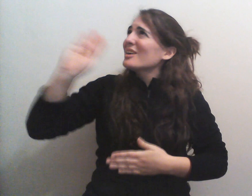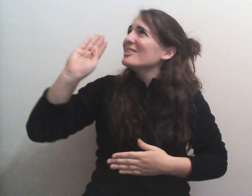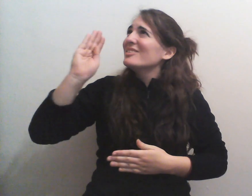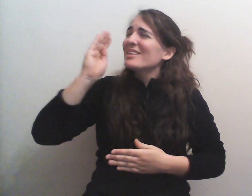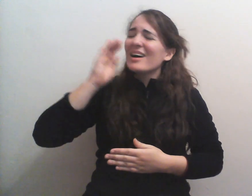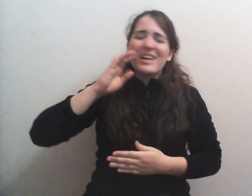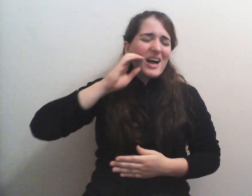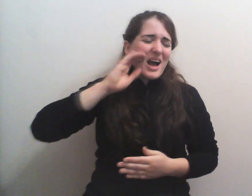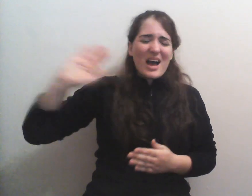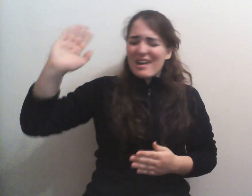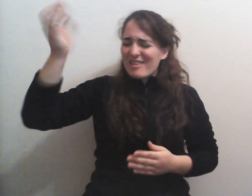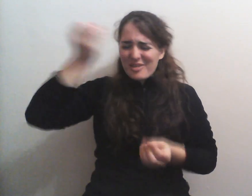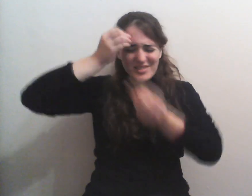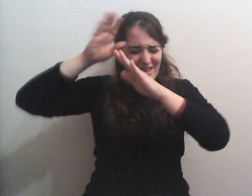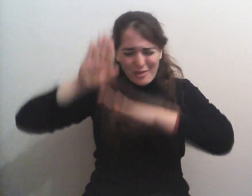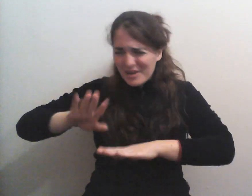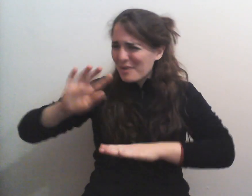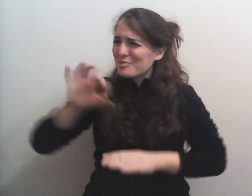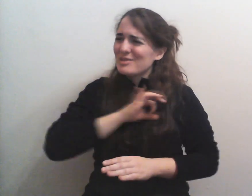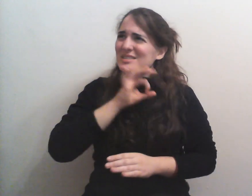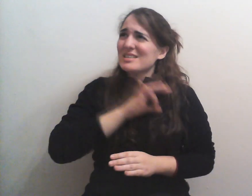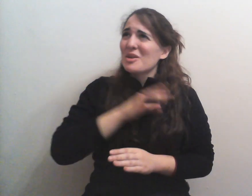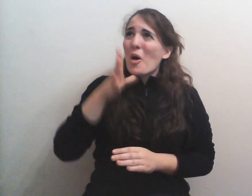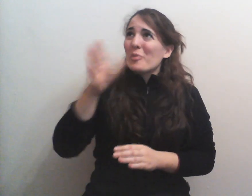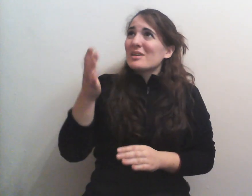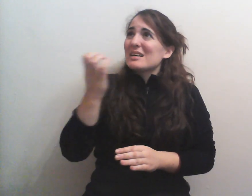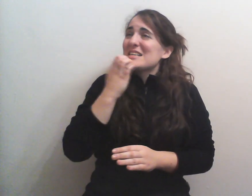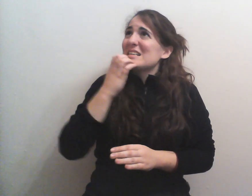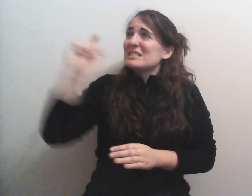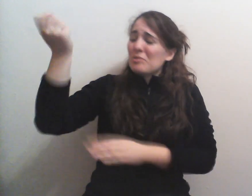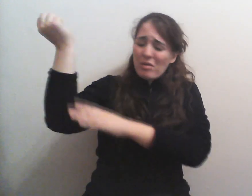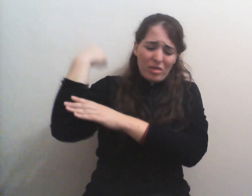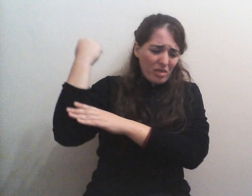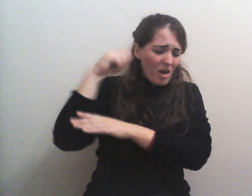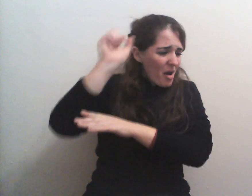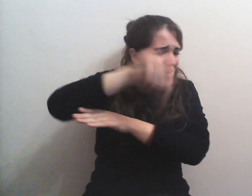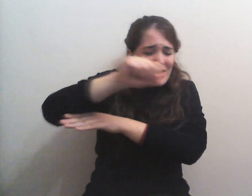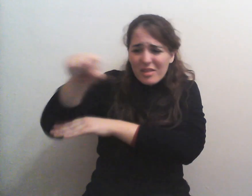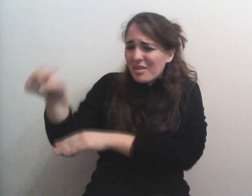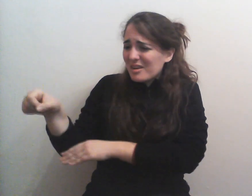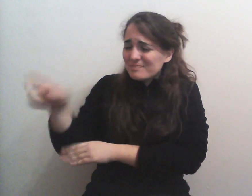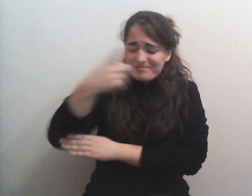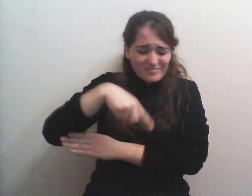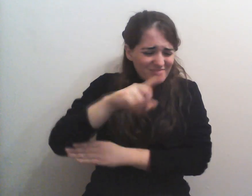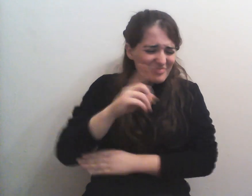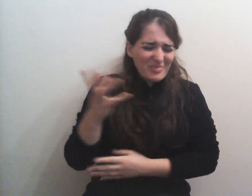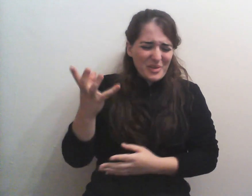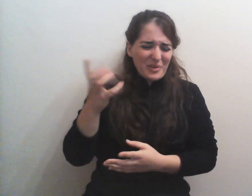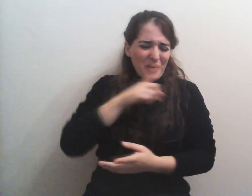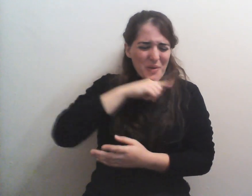Señor. Alabado seas, porque si nos hubieras dejado, Señor, estaríamos en el mismo lodo de perdición que caracteriza a una gran parte de